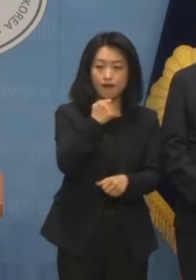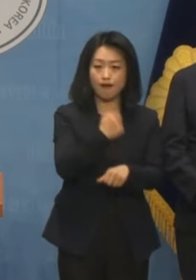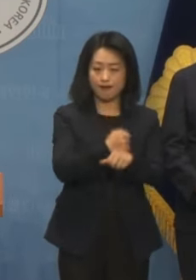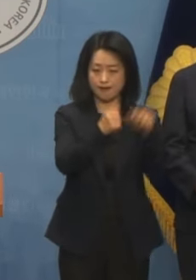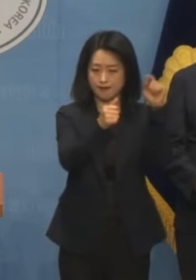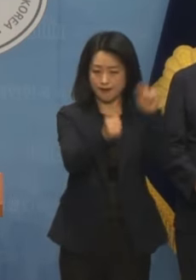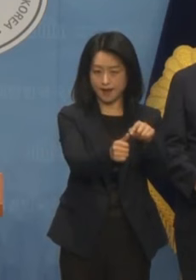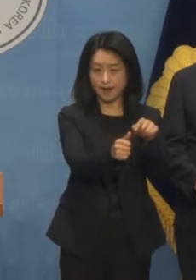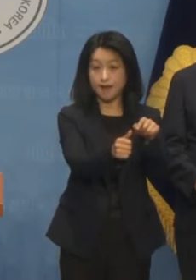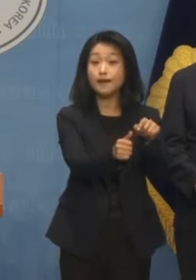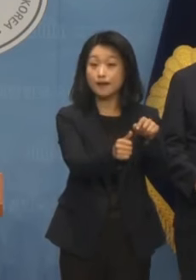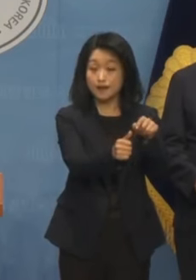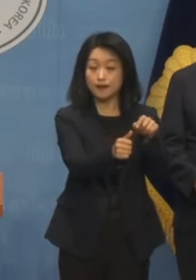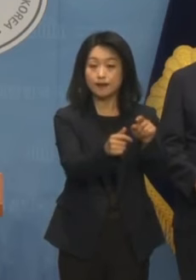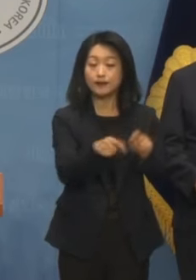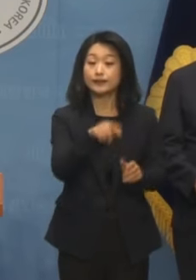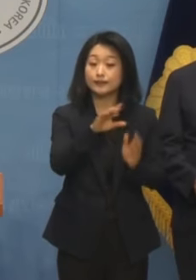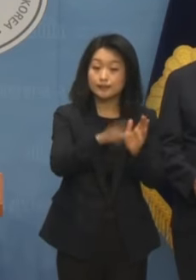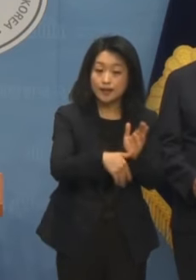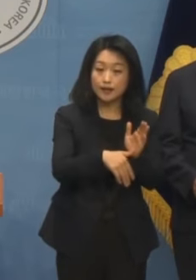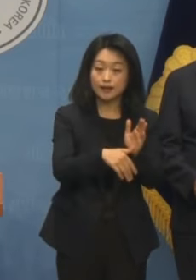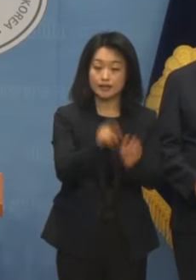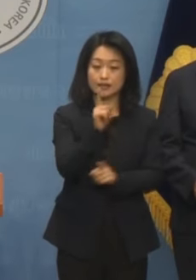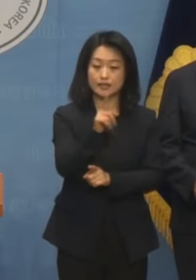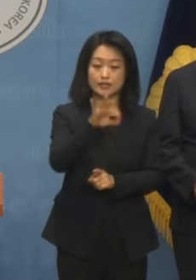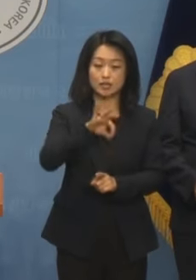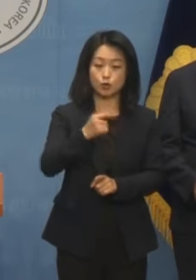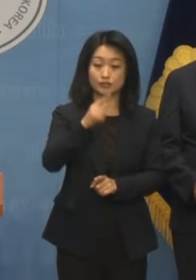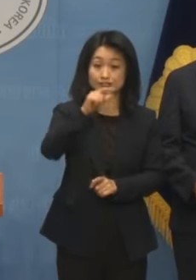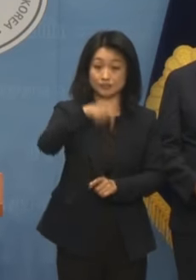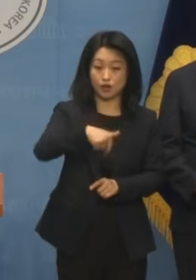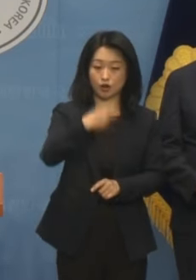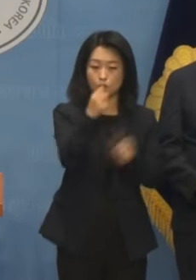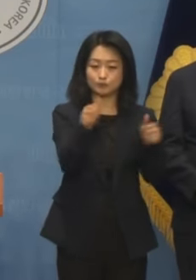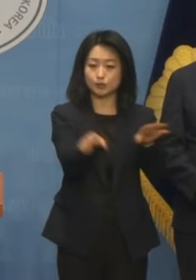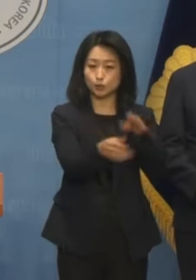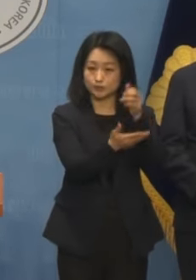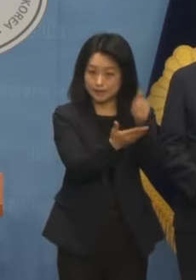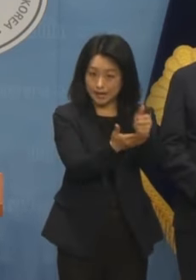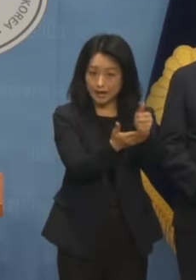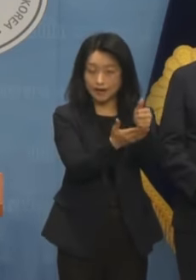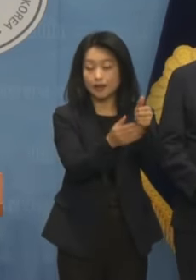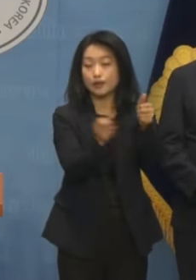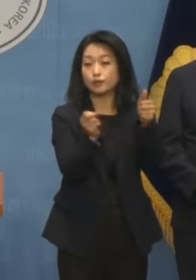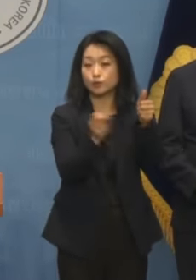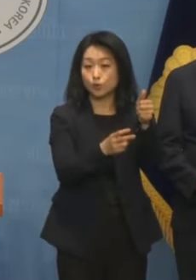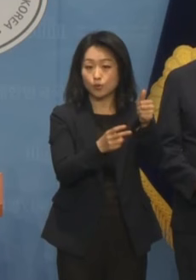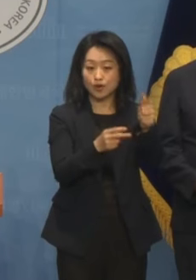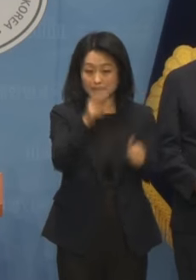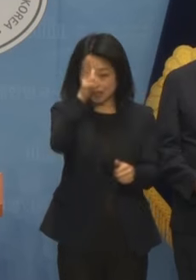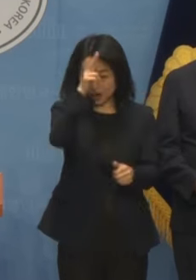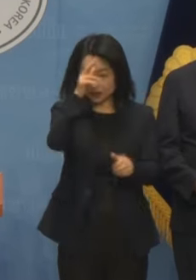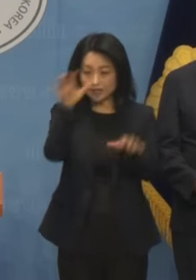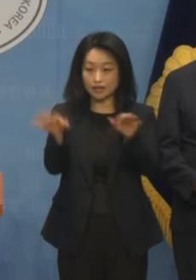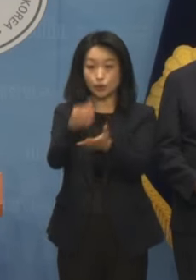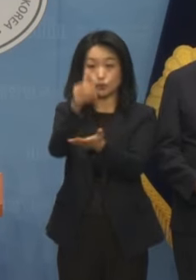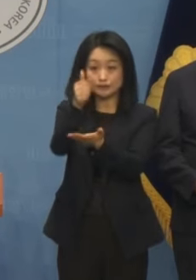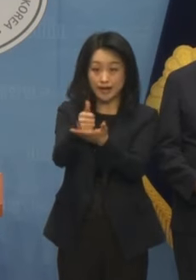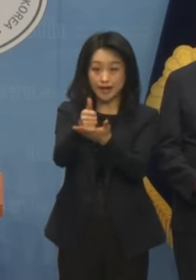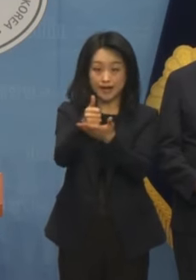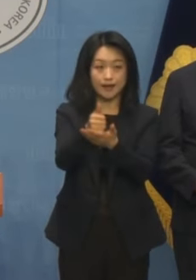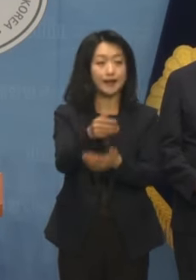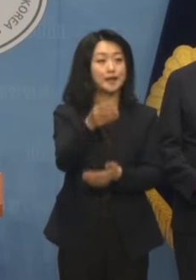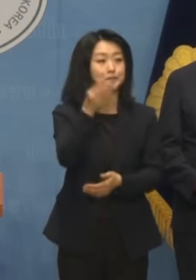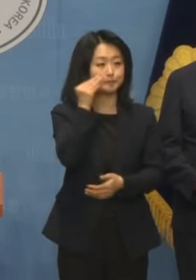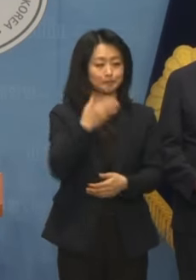파악을 강조했고, 당시 이원석 검찰총장과 윤희근 경찰청장도